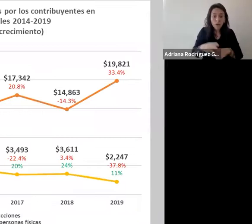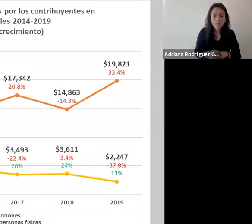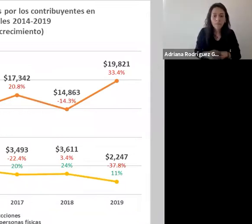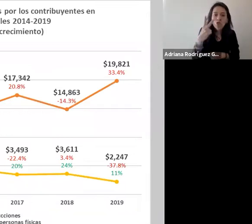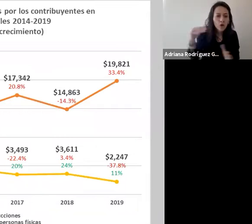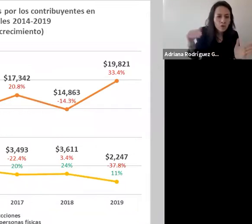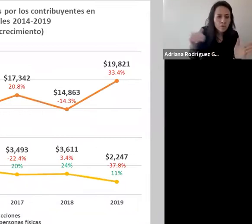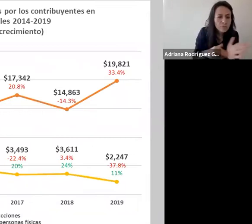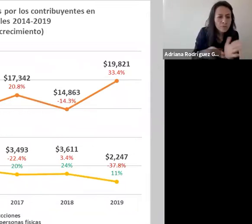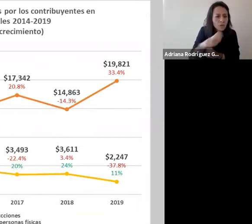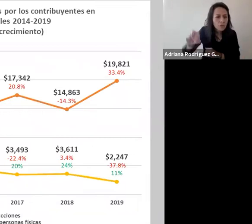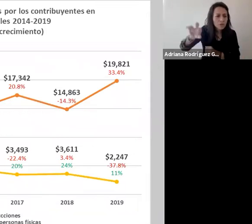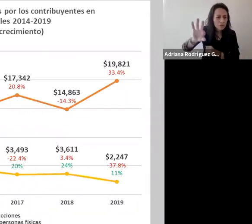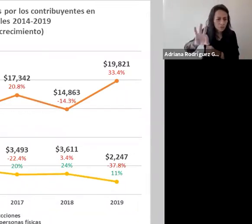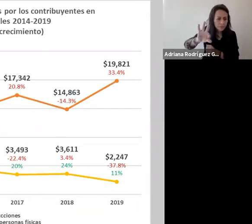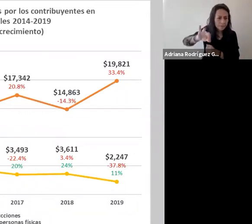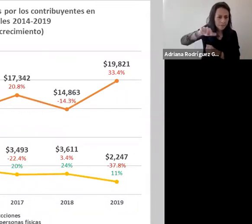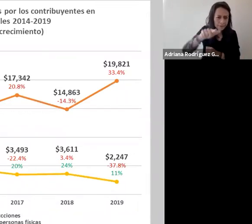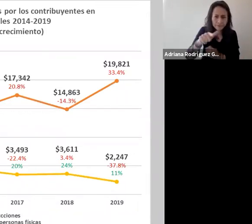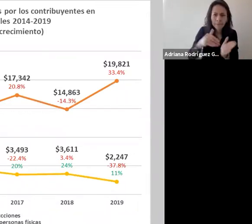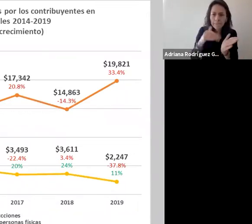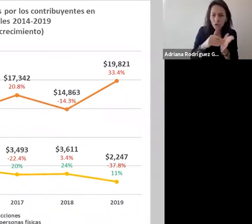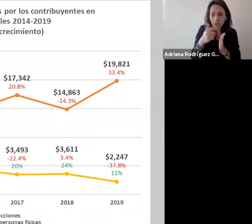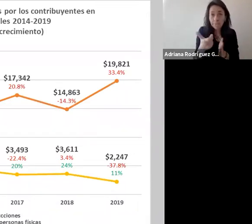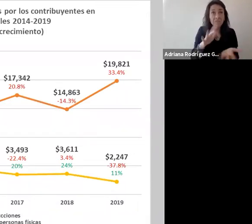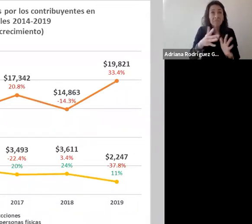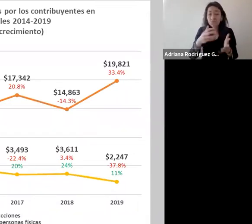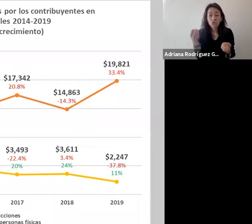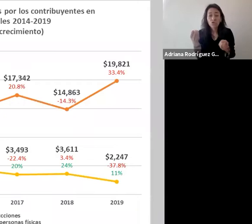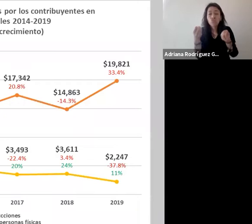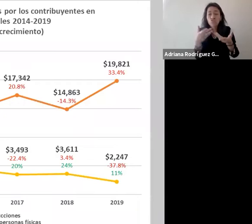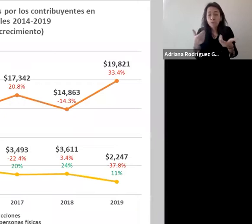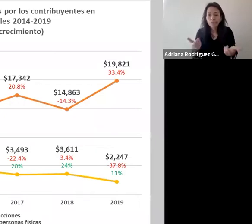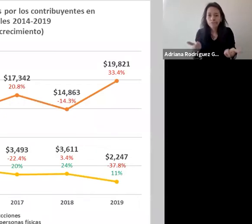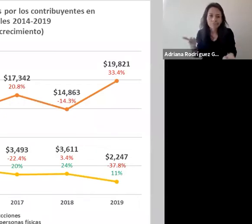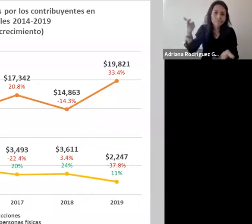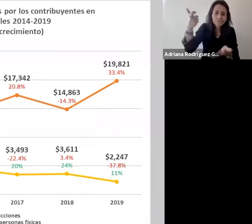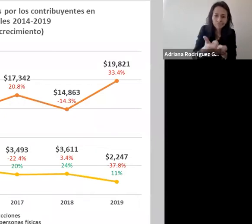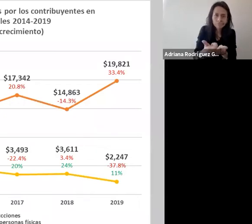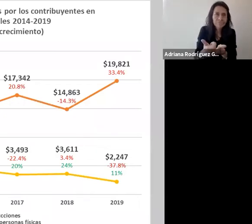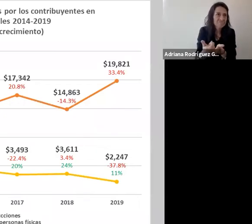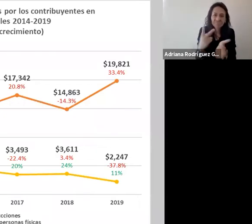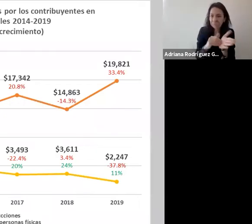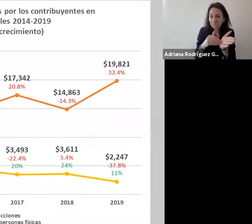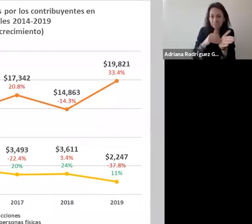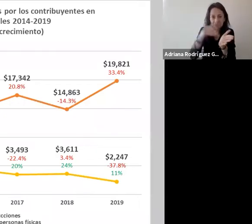2,247 millones de pesos. Aportamos más de 10,000 millones, pero la